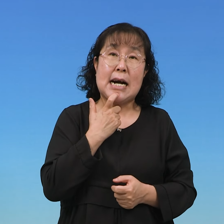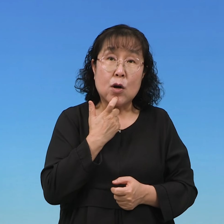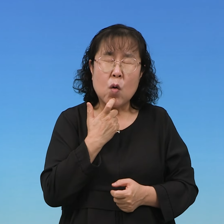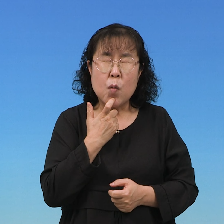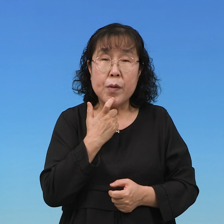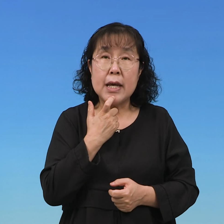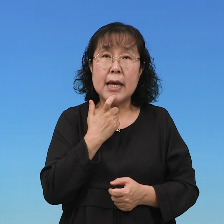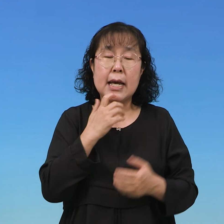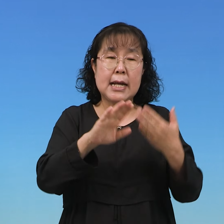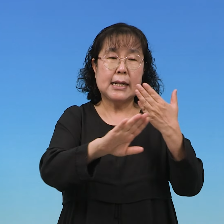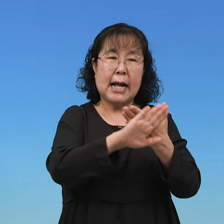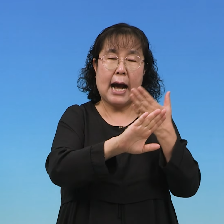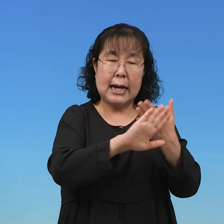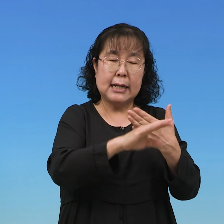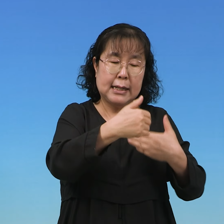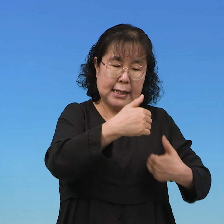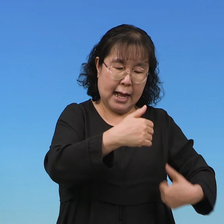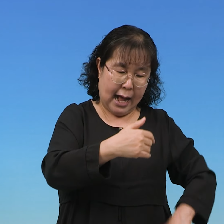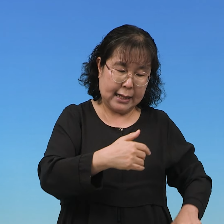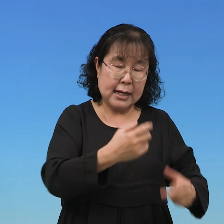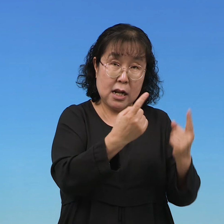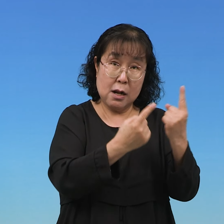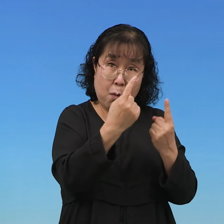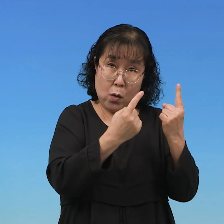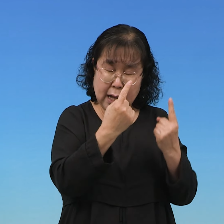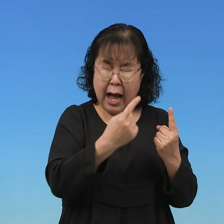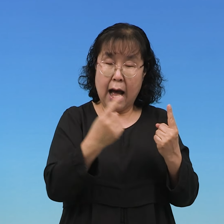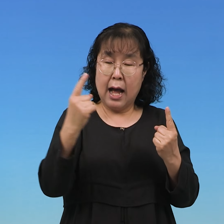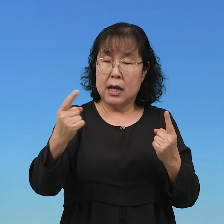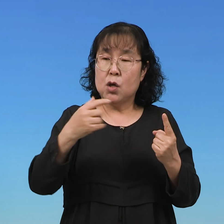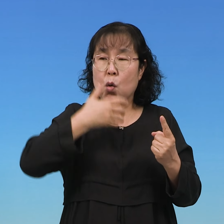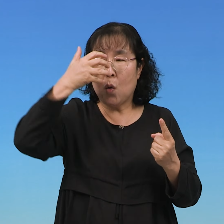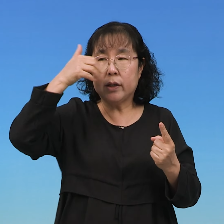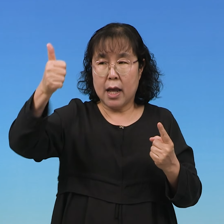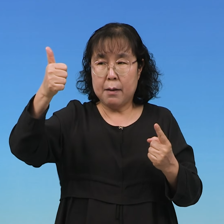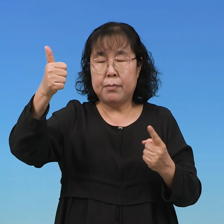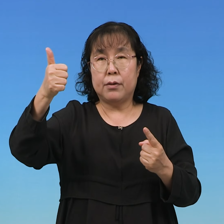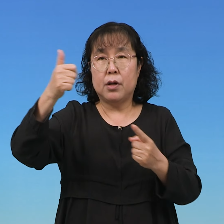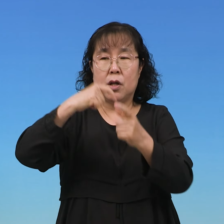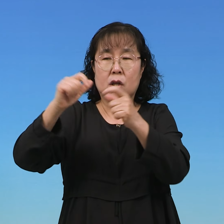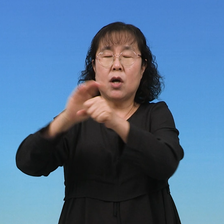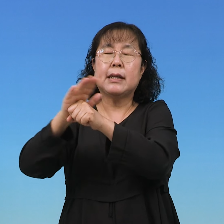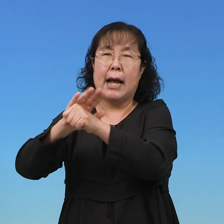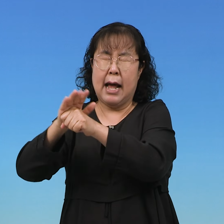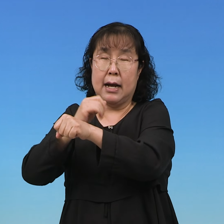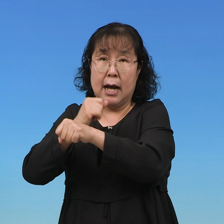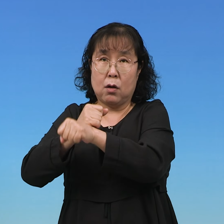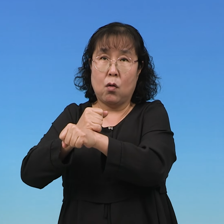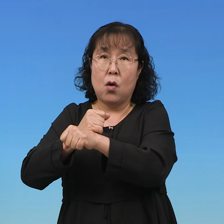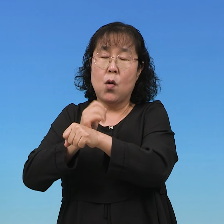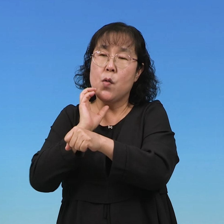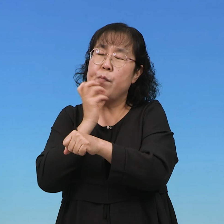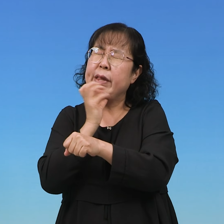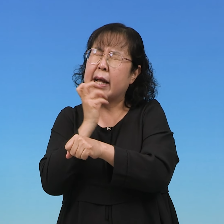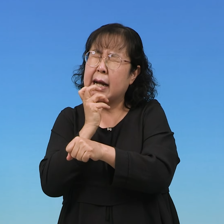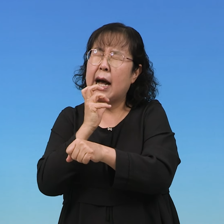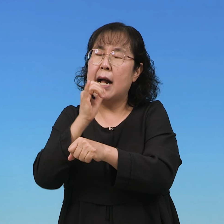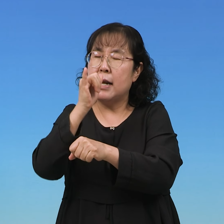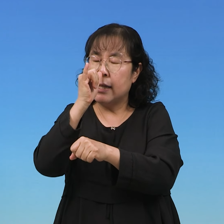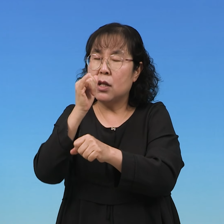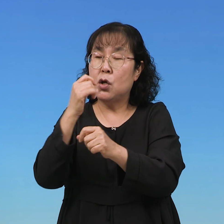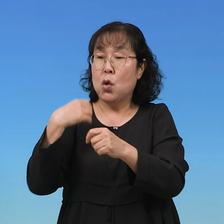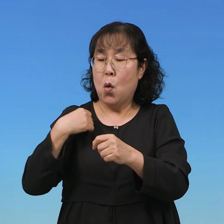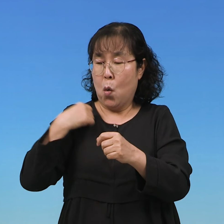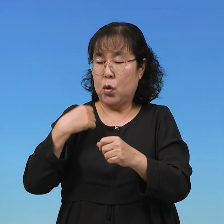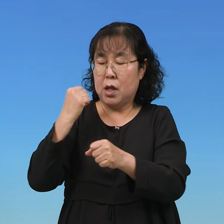그를 더 사랑함으로 그를 위하여 채색 옷을 지었으니 그의 형들이 아버지가 형들보다 그를 더 사랑함을